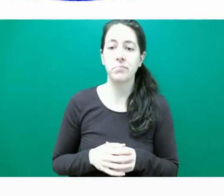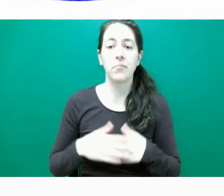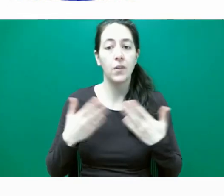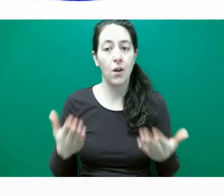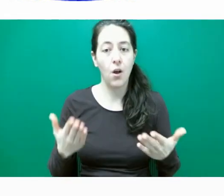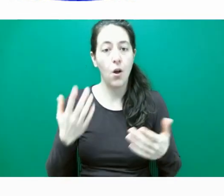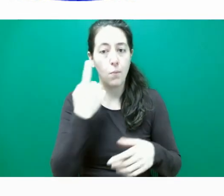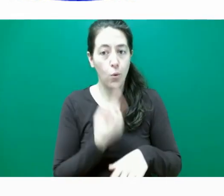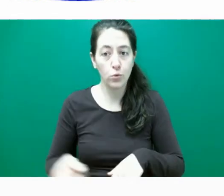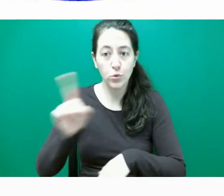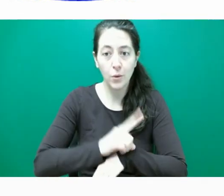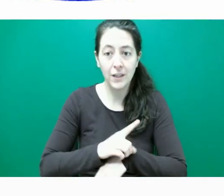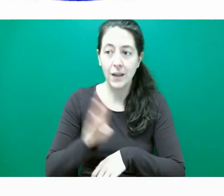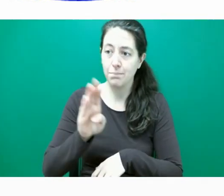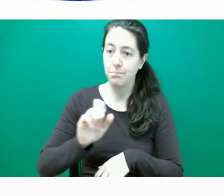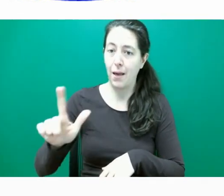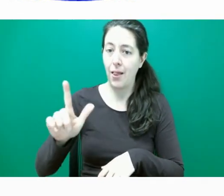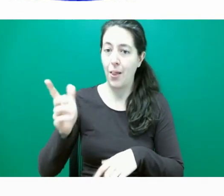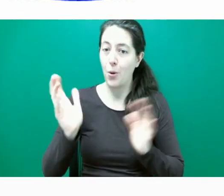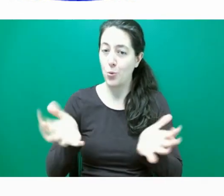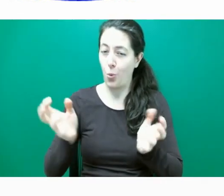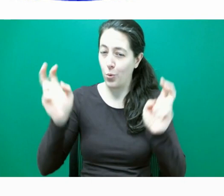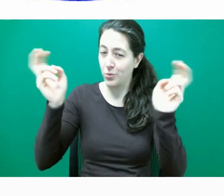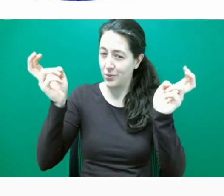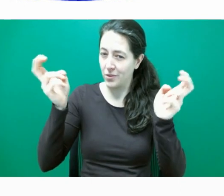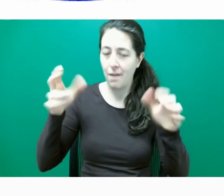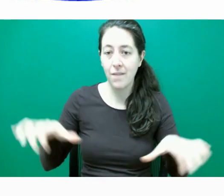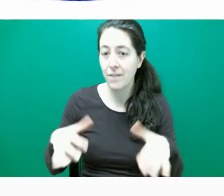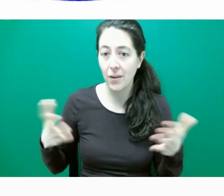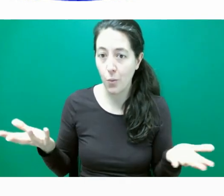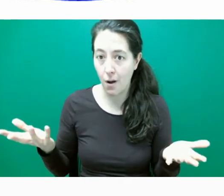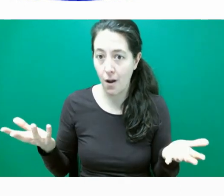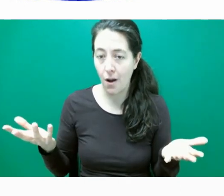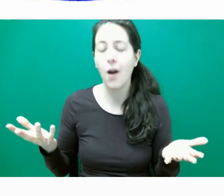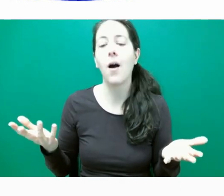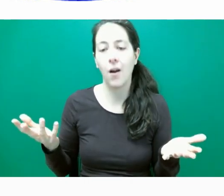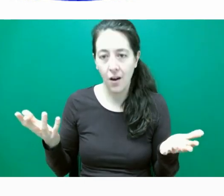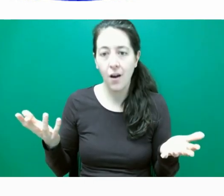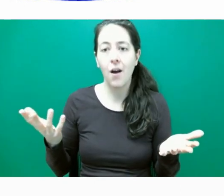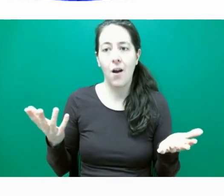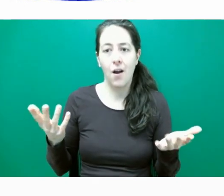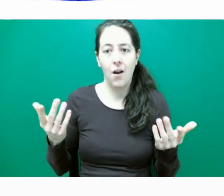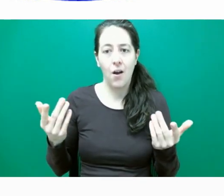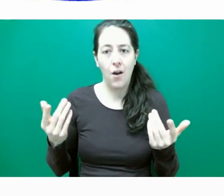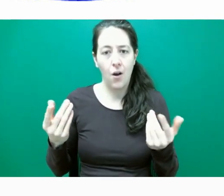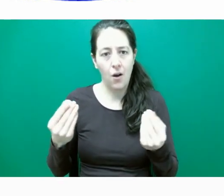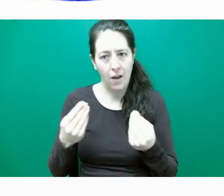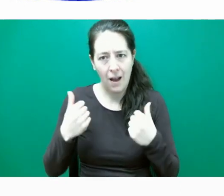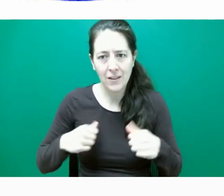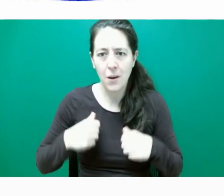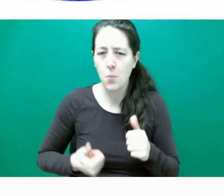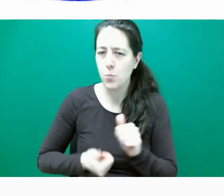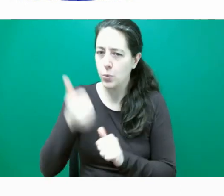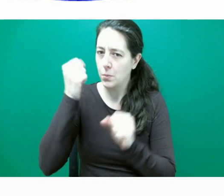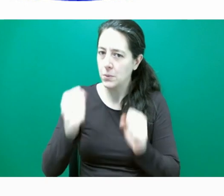journée Belle Cause, qu'est-ce qu'on fait? C'est-à-dire qu'on multiplie en quelque sorte nos efforts pour soutenir les membres